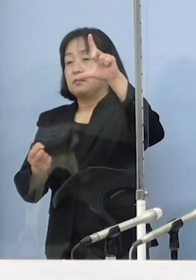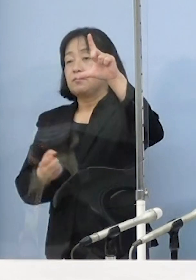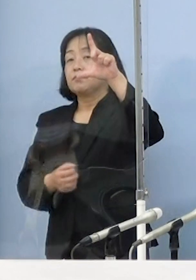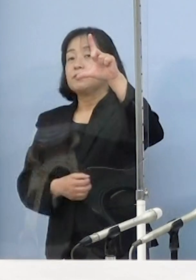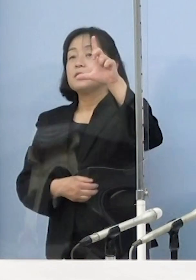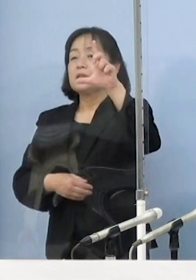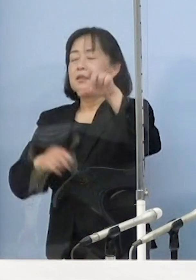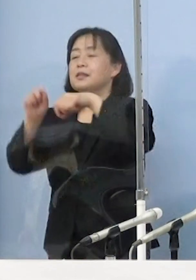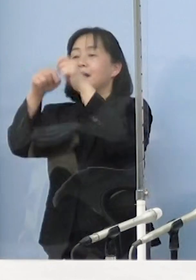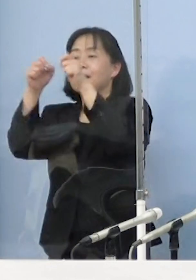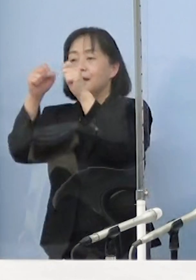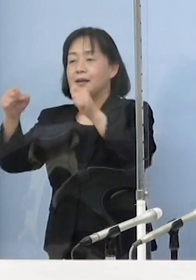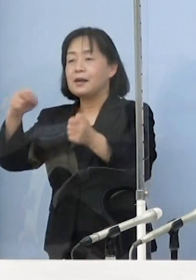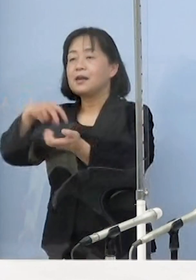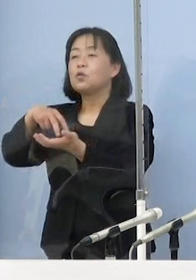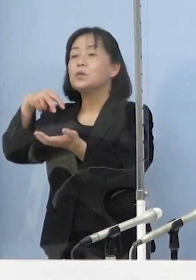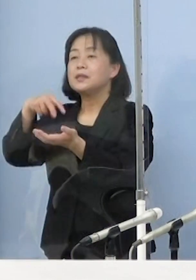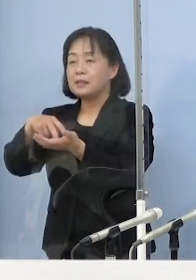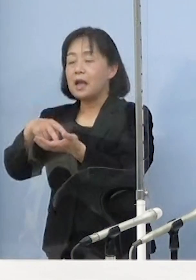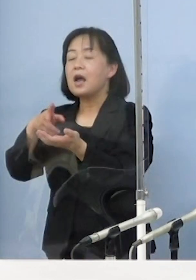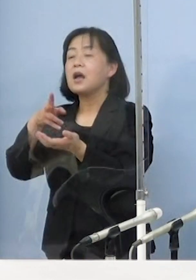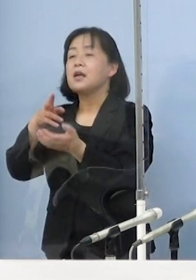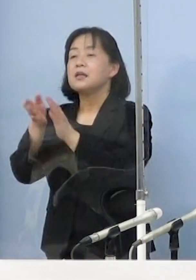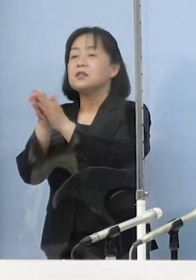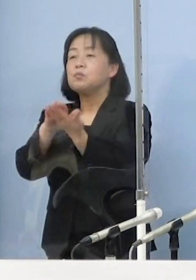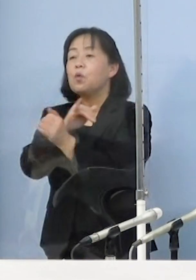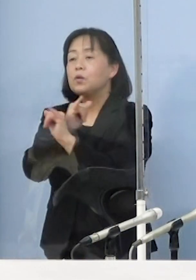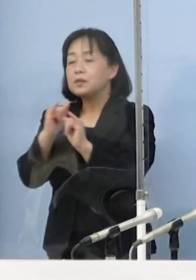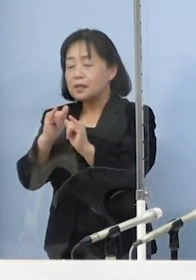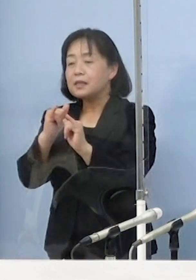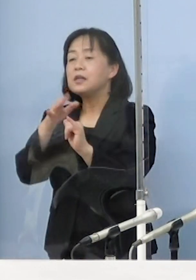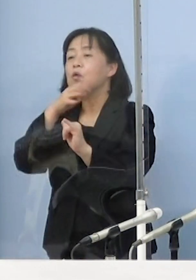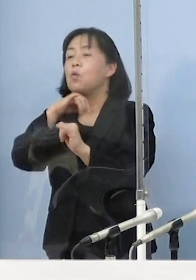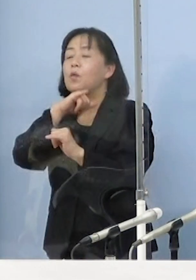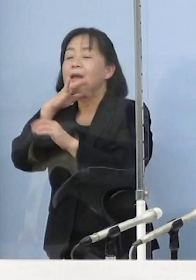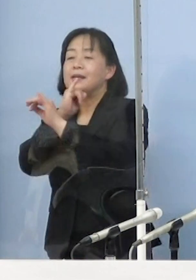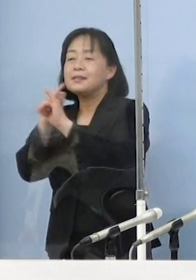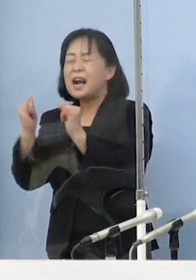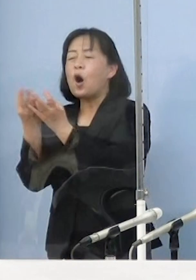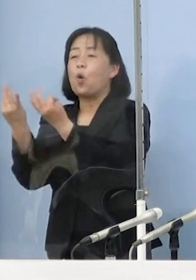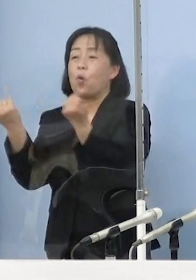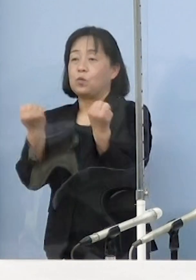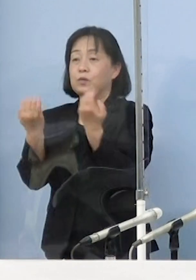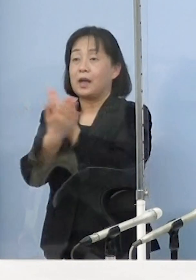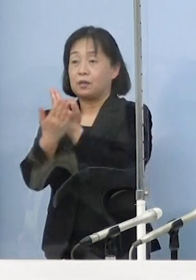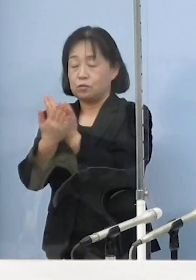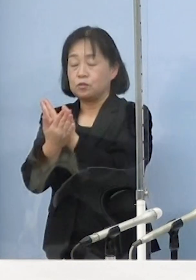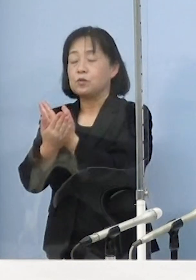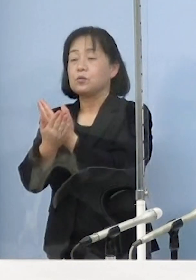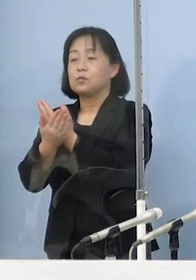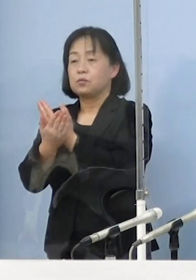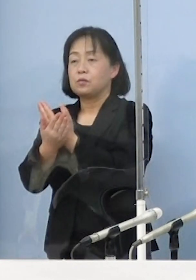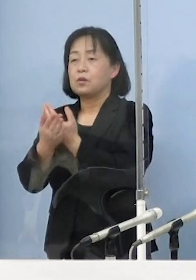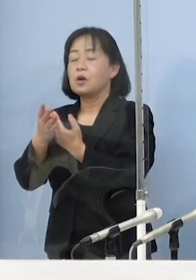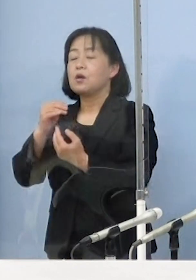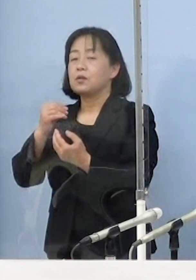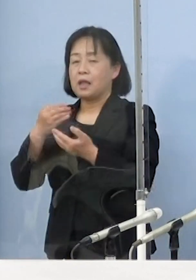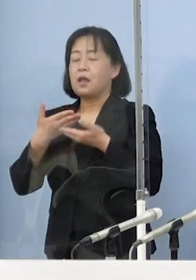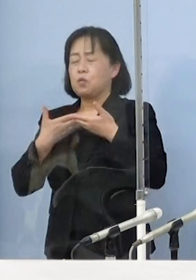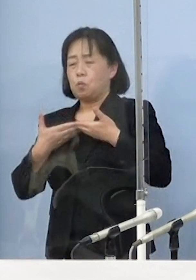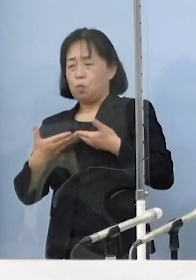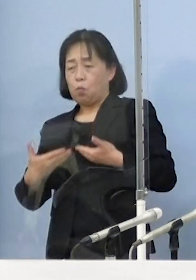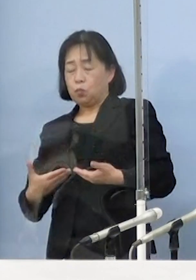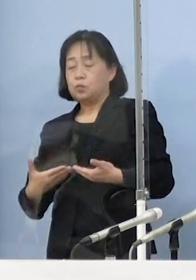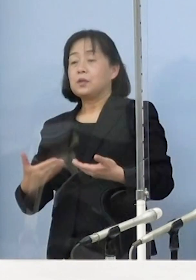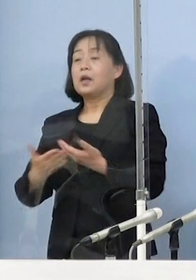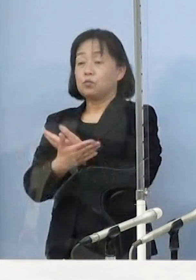ということで、結果として高齢者の皆さん方の割合が高くなり、そして高齢者の皆さんの割合が高くなるので重篤化がやはり